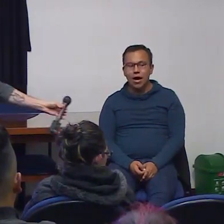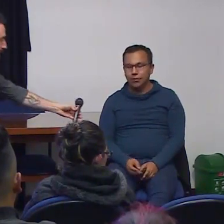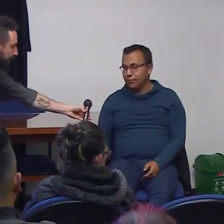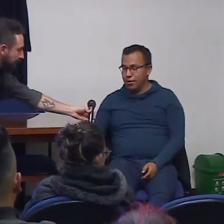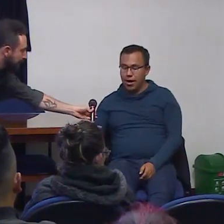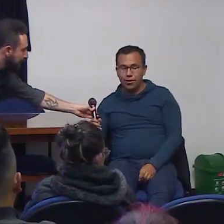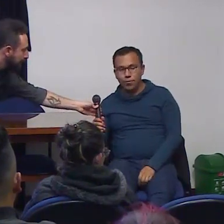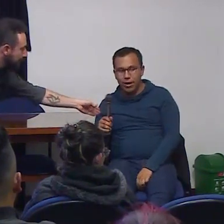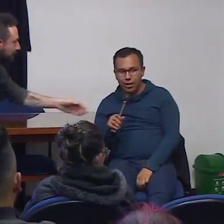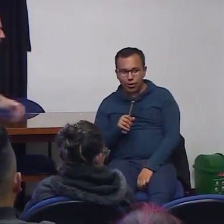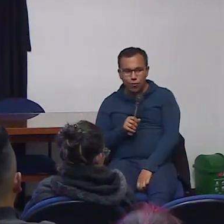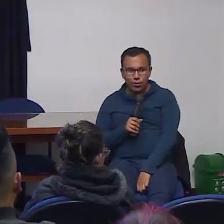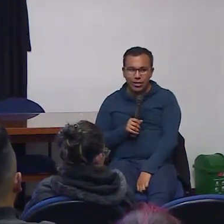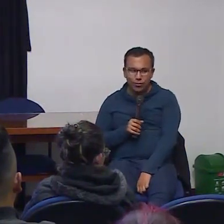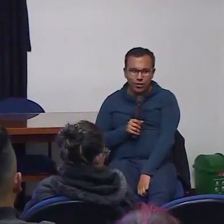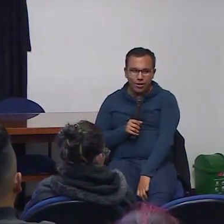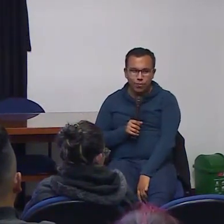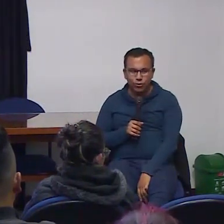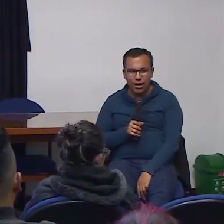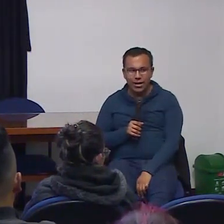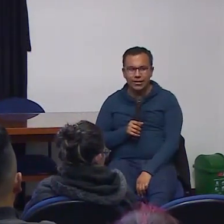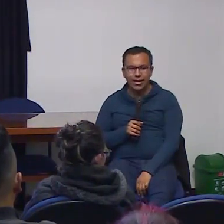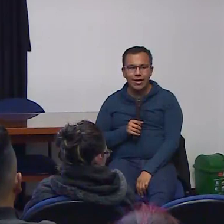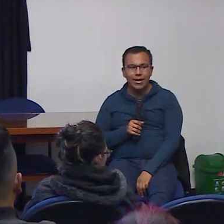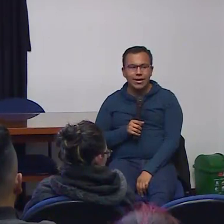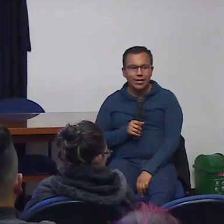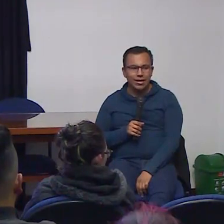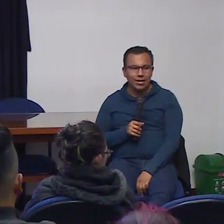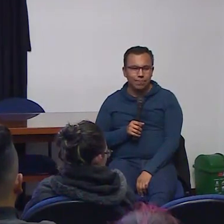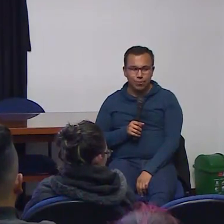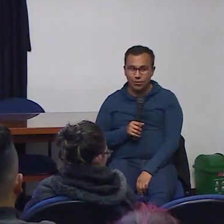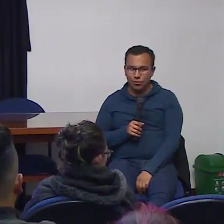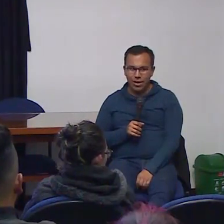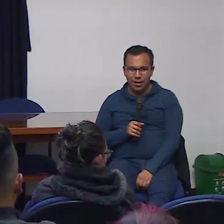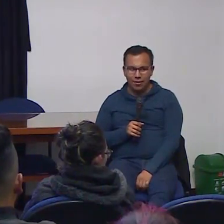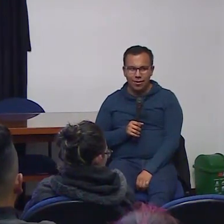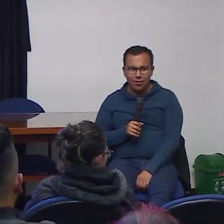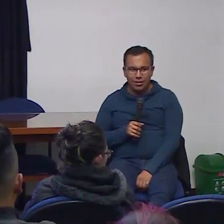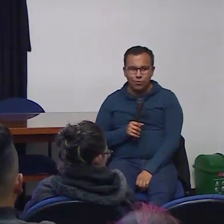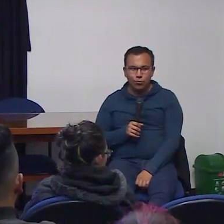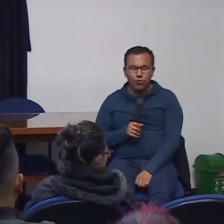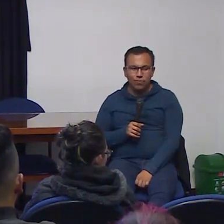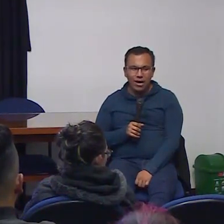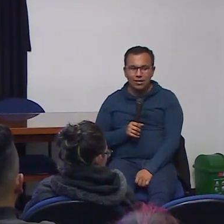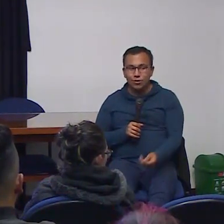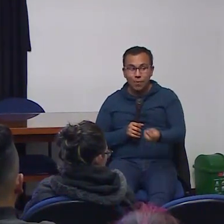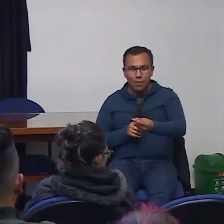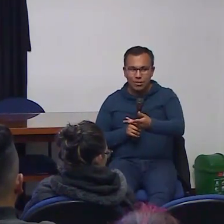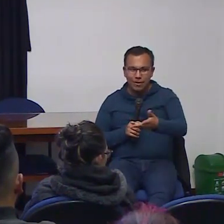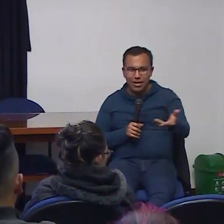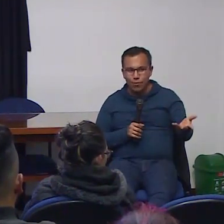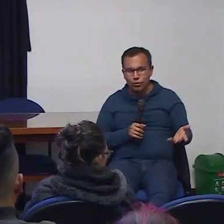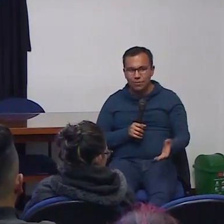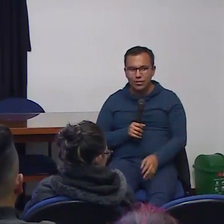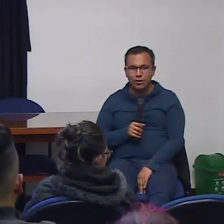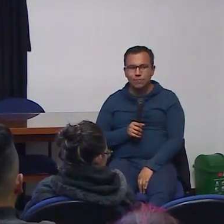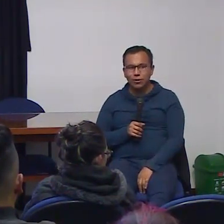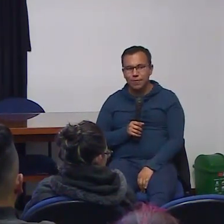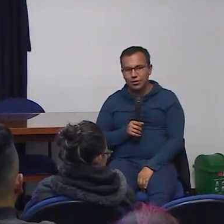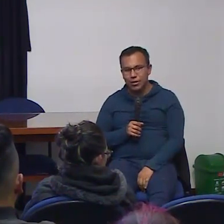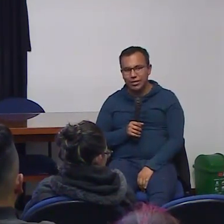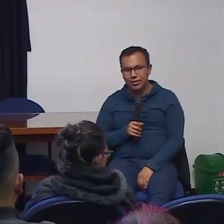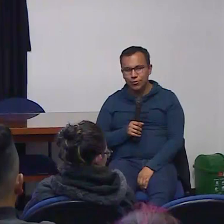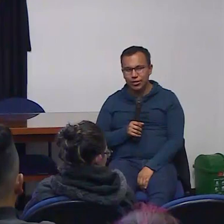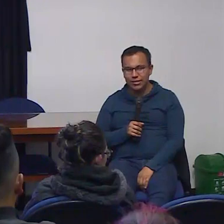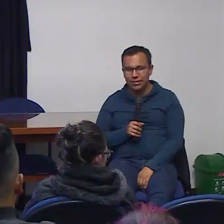bueno hay un medio de comunicación tan importante y pues o sea es muy muy fácil o sea podemos aprender muchas más cosas